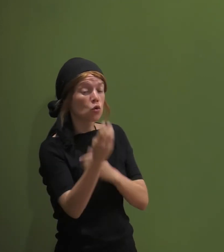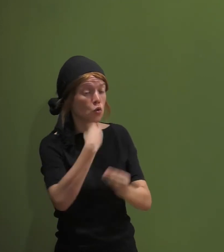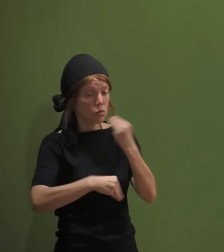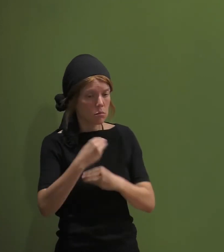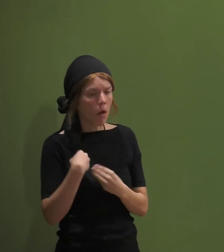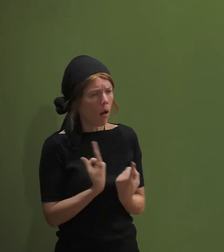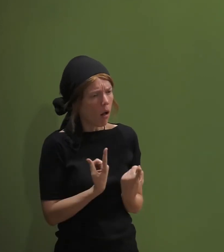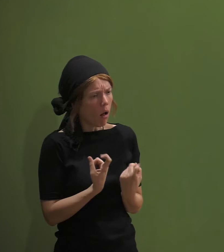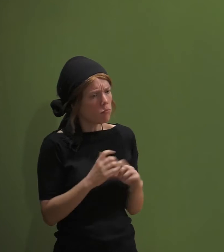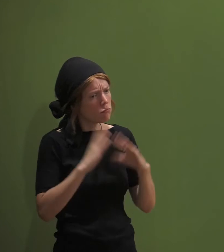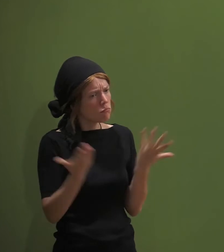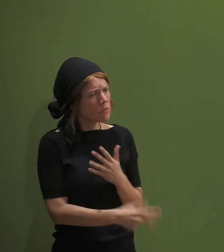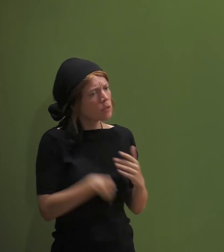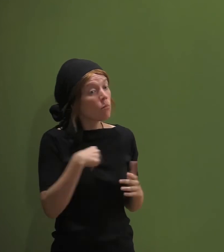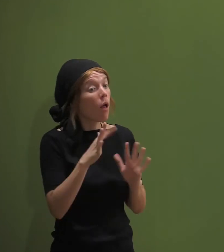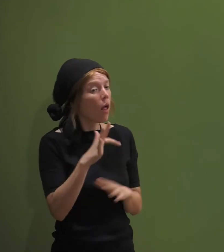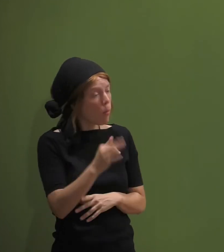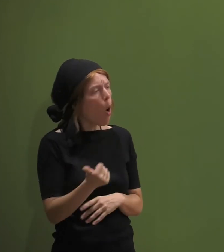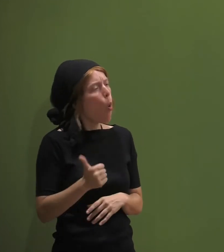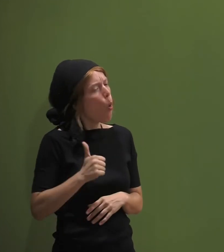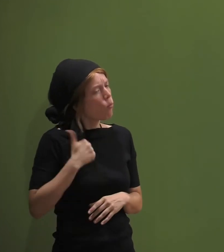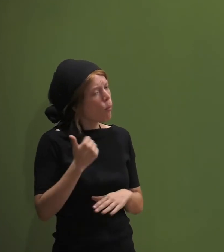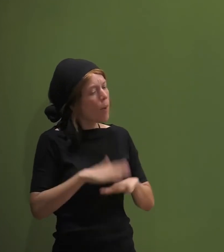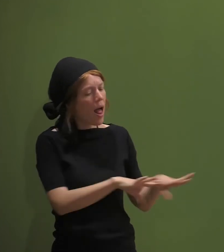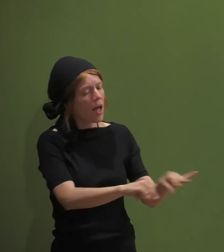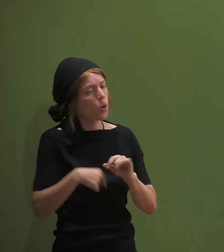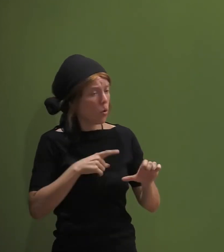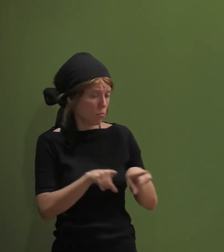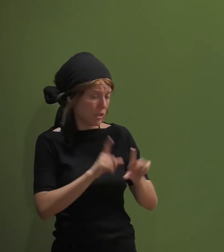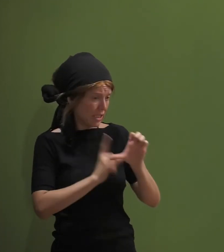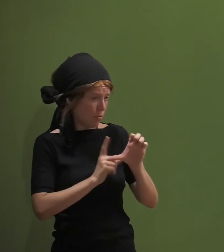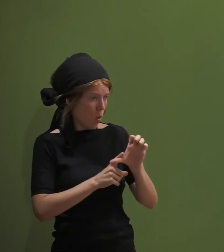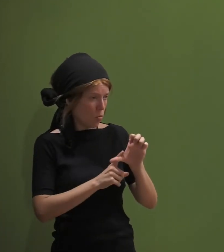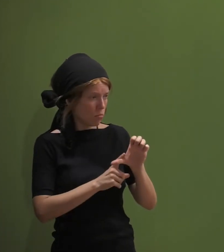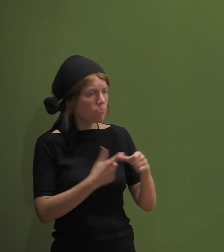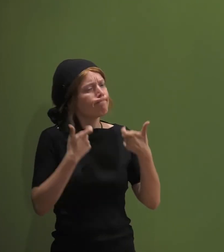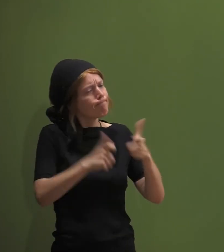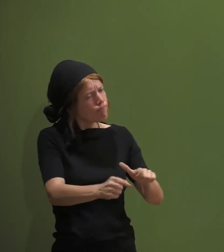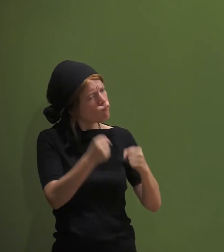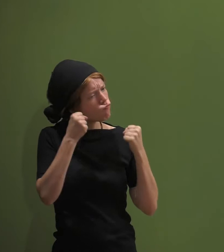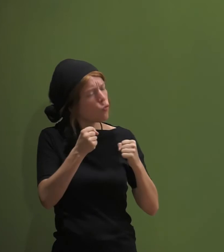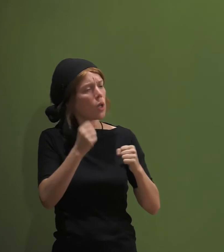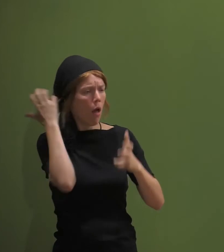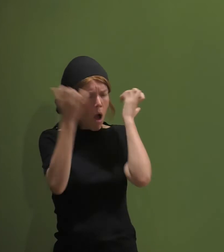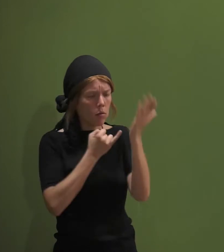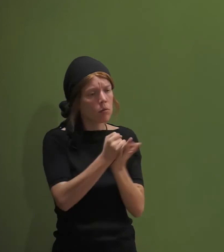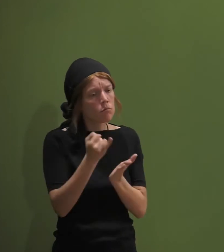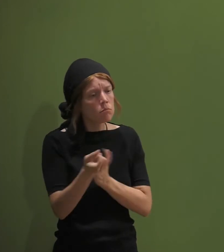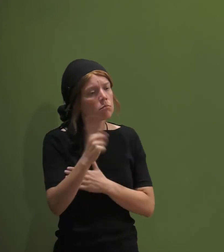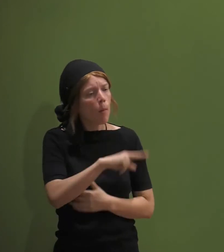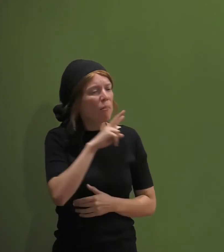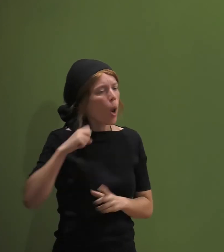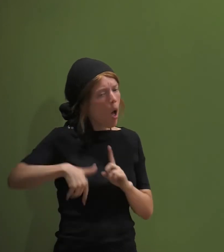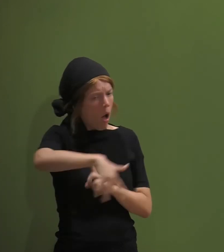una necesidad global, pero es además una oportunidad para una región como Extremadura, con un fuerte sector agroalimentario y con importantes